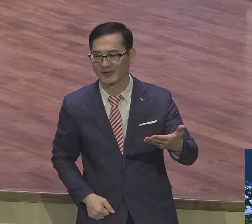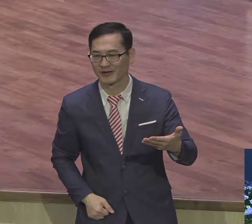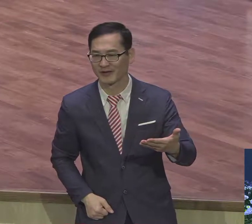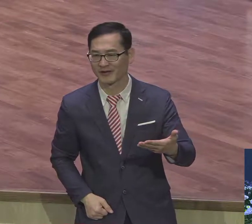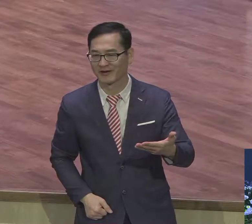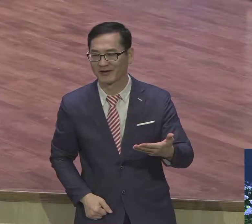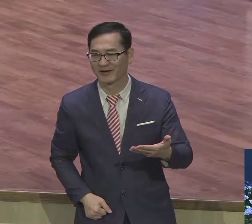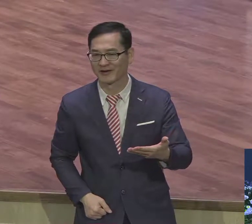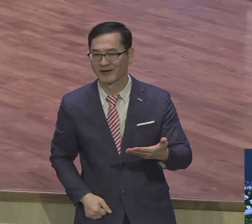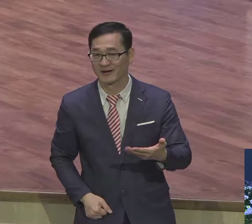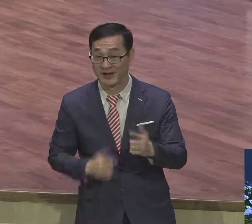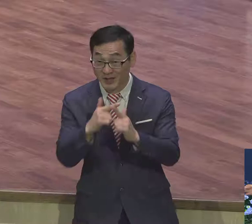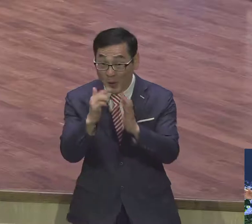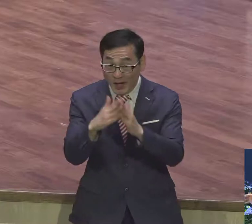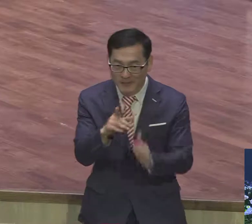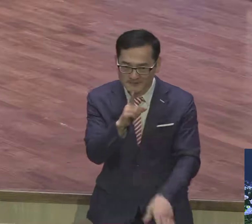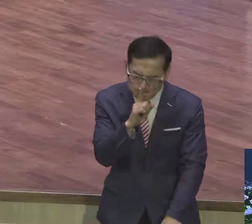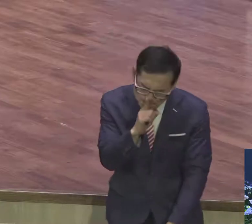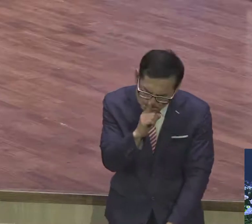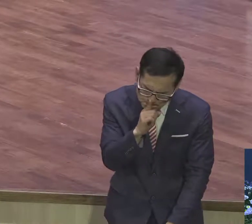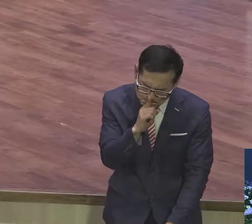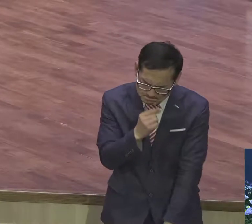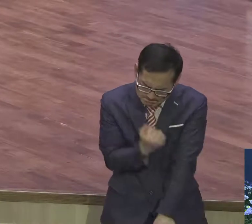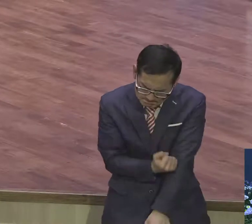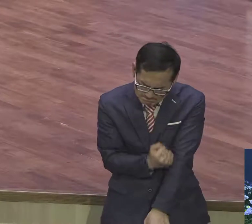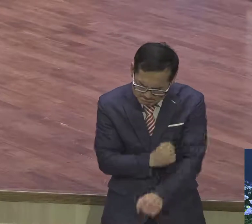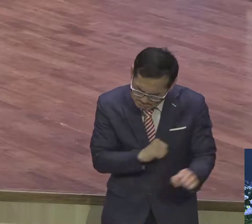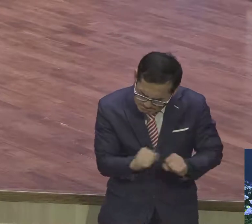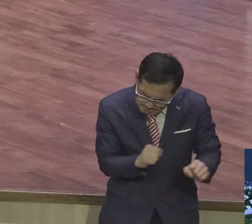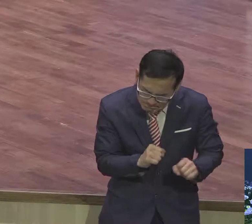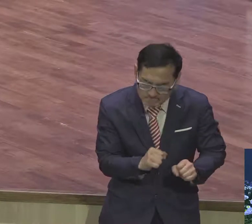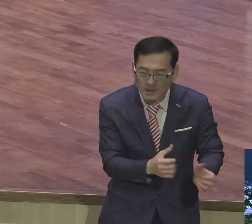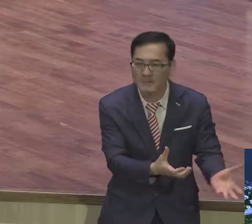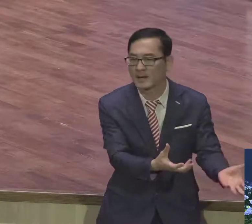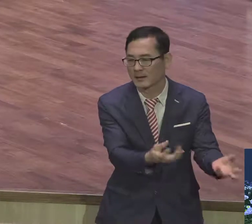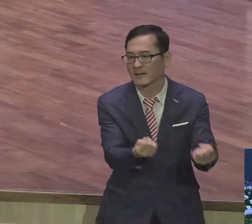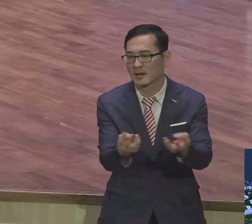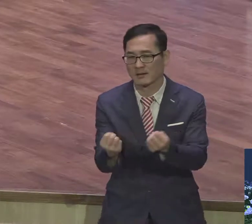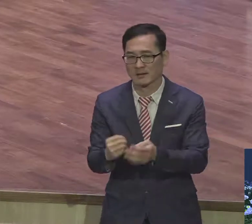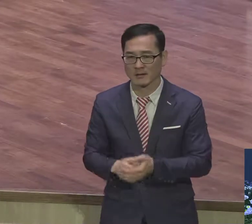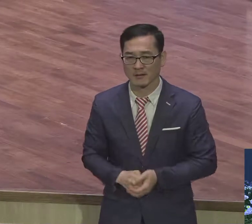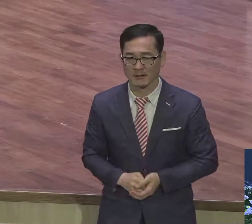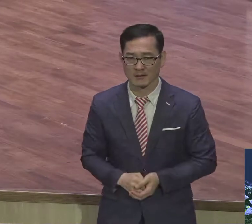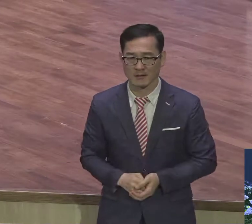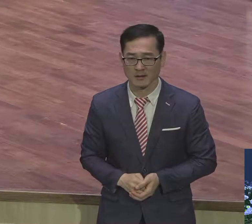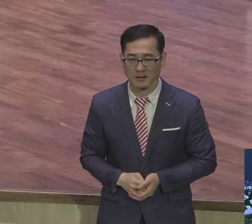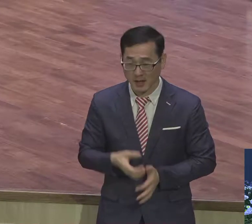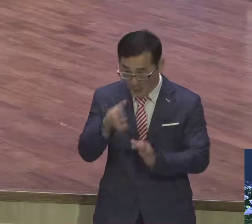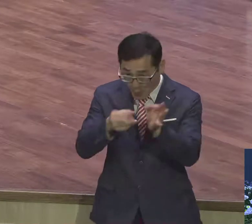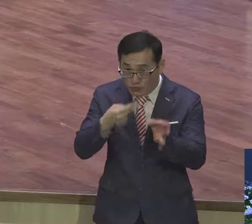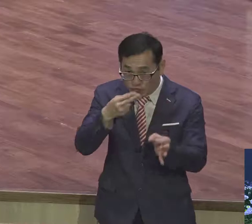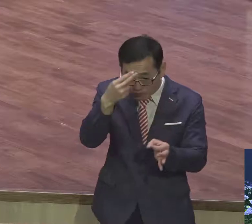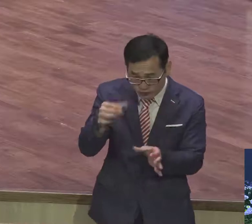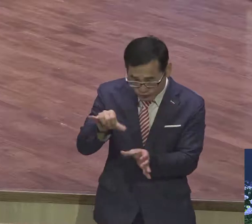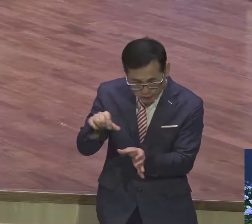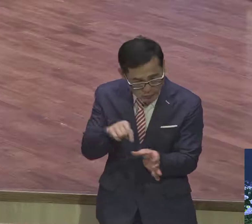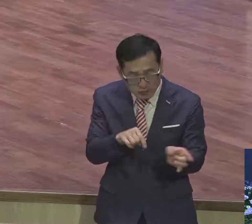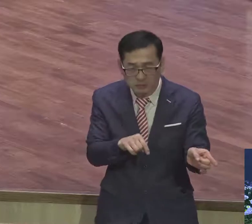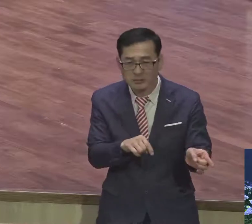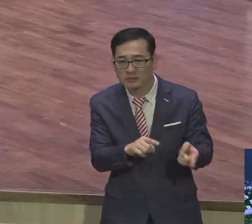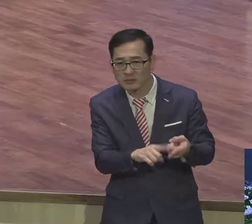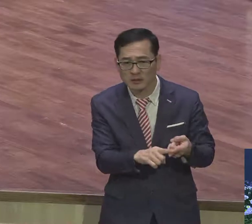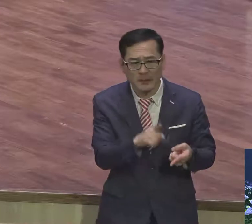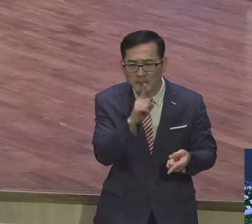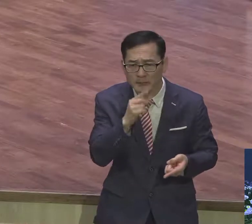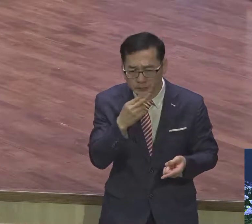우리에게 말없이 숨어있는 5년도 난 누운지도 몰랐어요 마시장식한다고 내가 이거